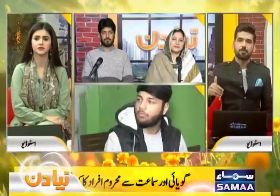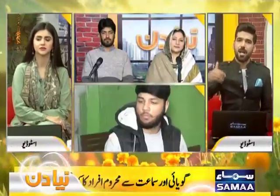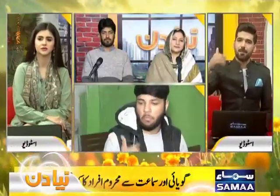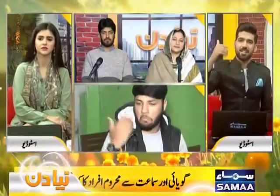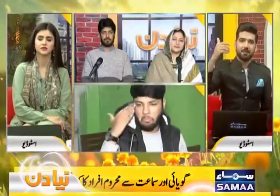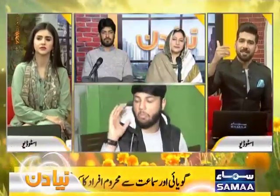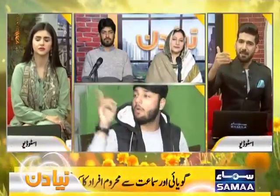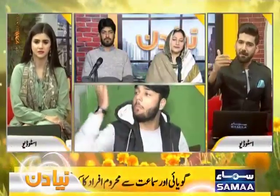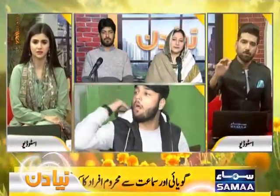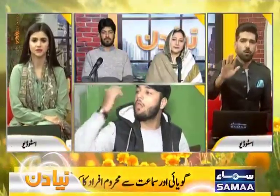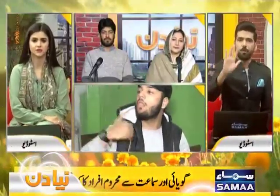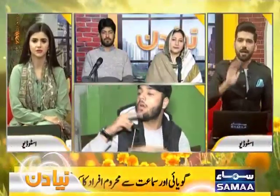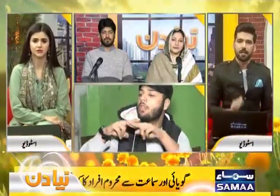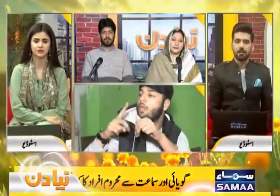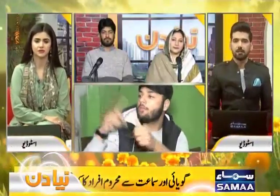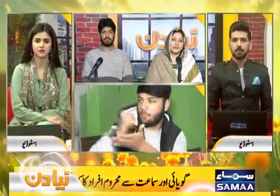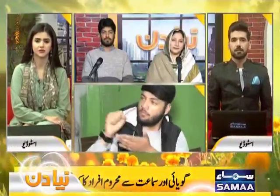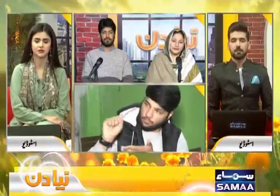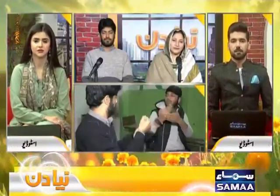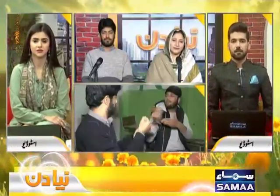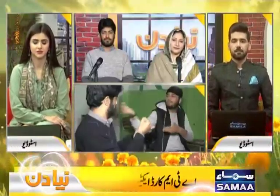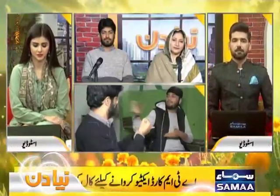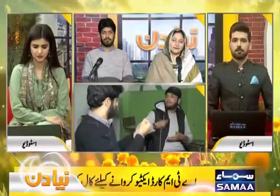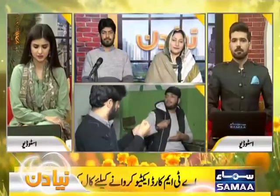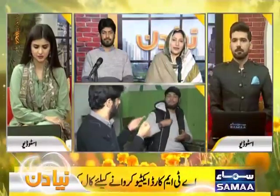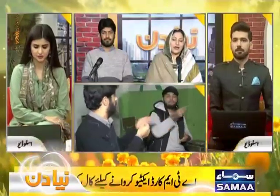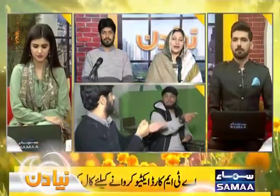का, कोई जान पहचान वाला बंदा बैंक में, तो हो पाएगा?